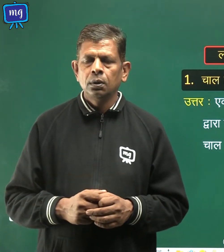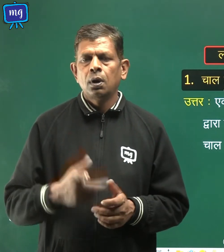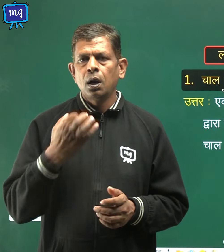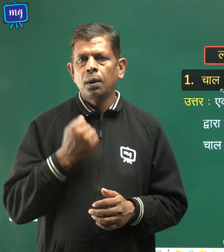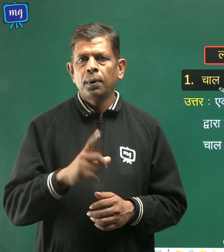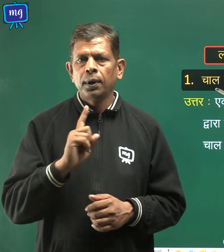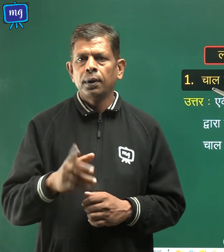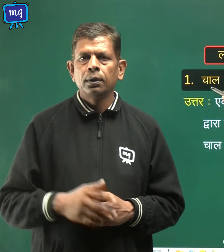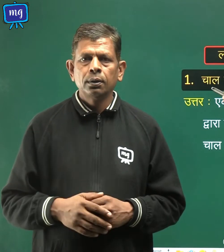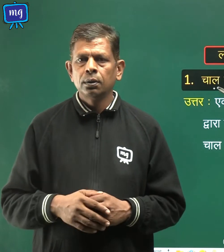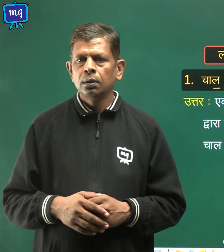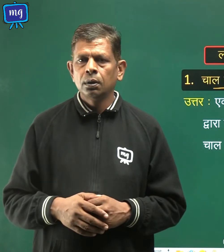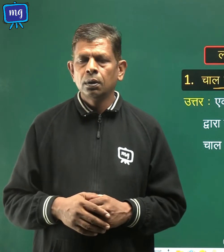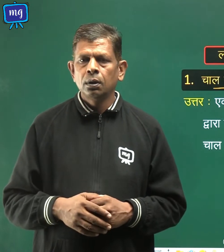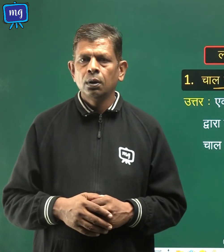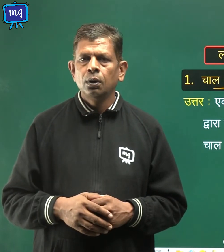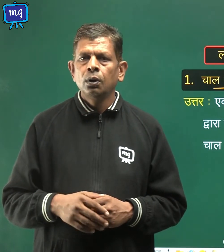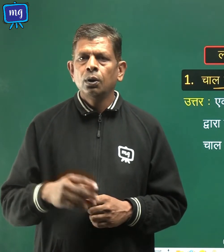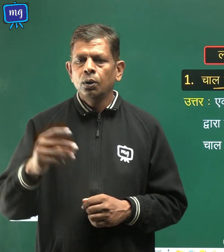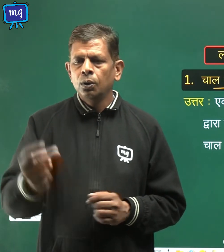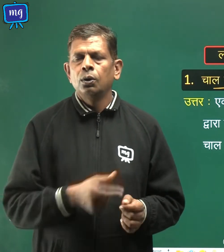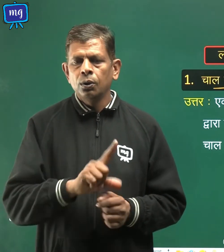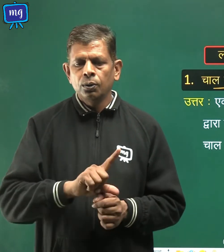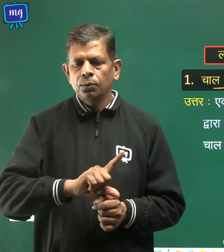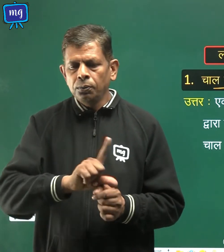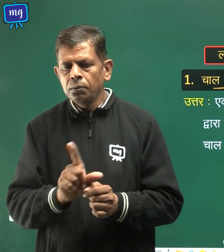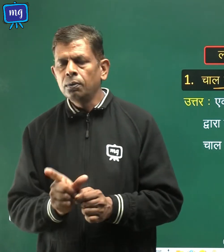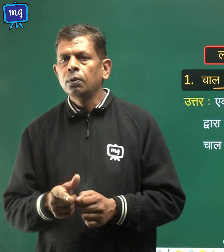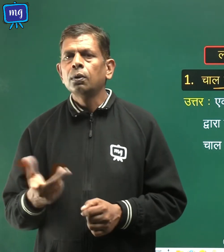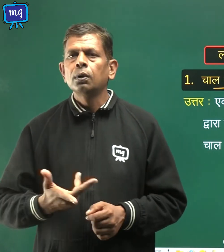नंबर 1, चाल किसे कहते हैं?